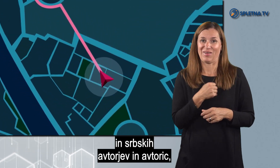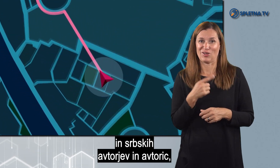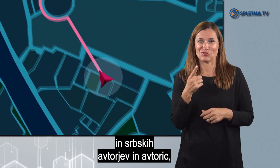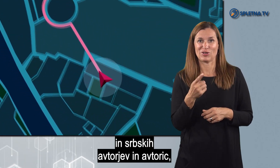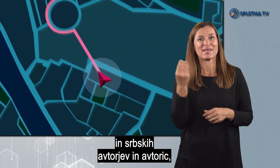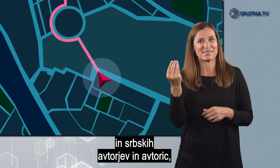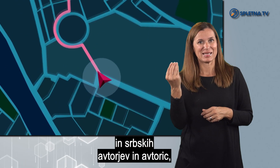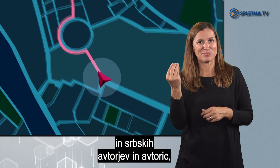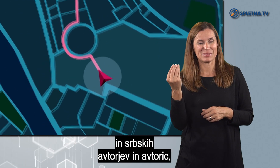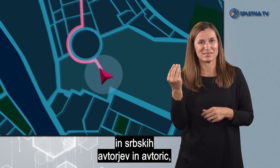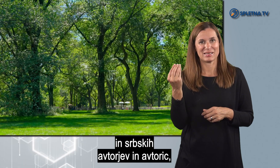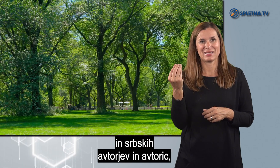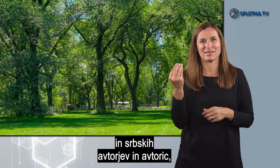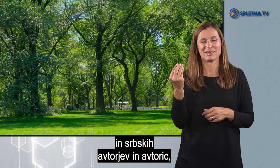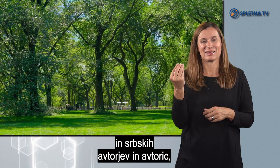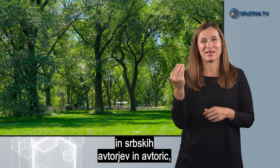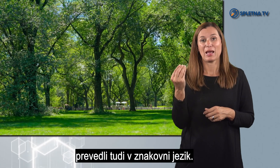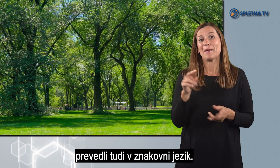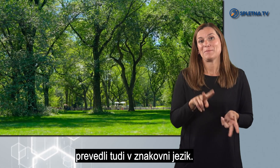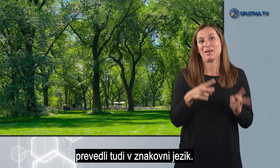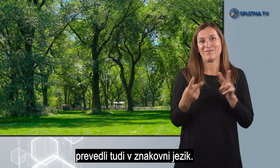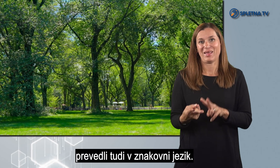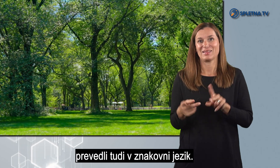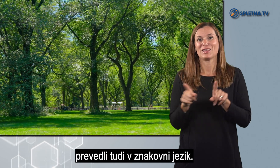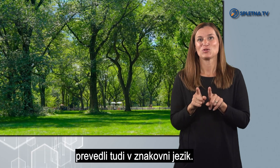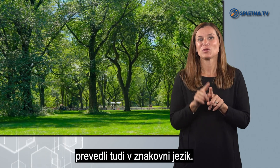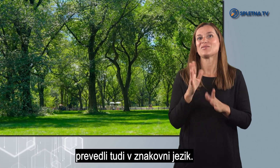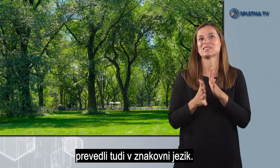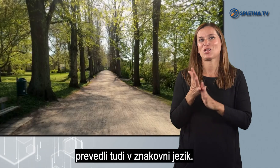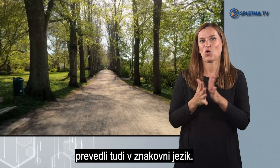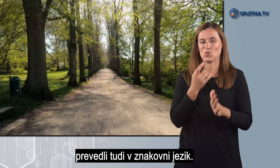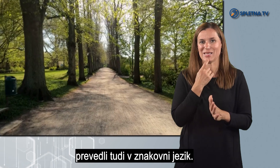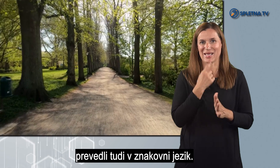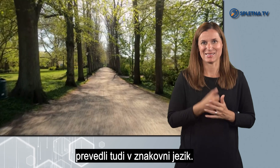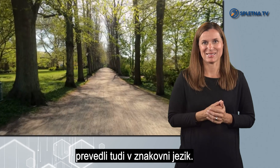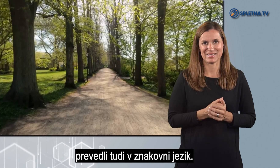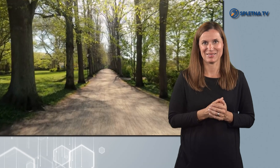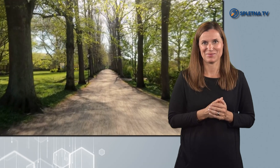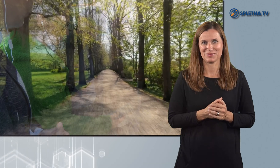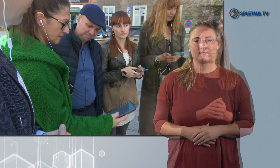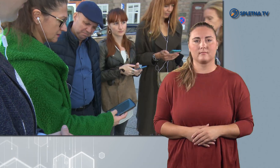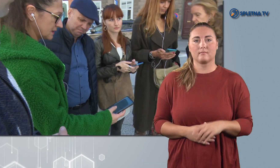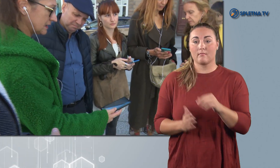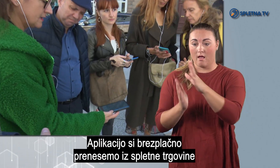in srbskih avtorjev in avtoric, prevedli tudi na znakovni jezik.